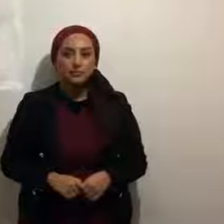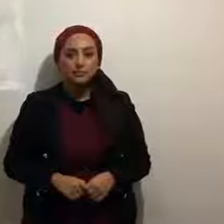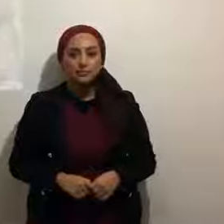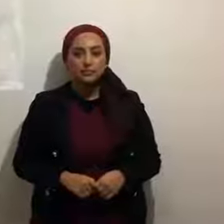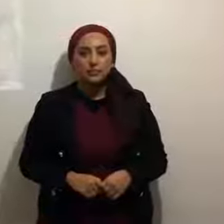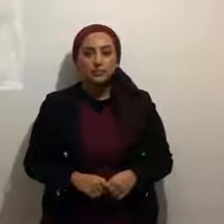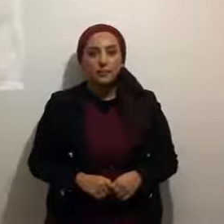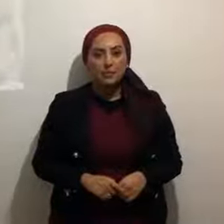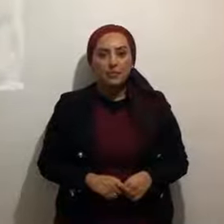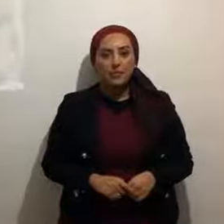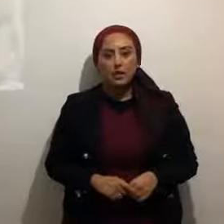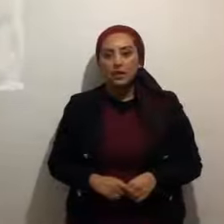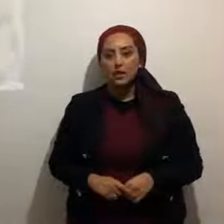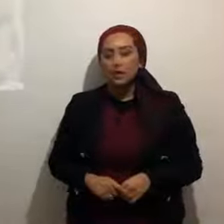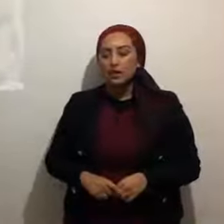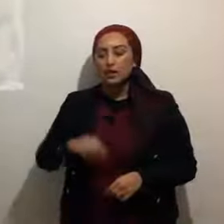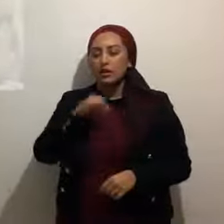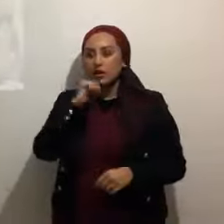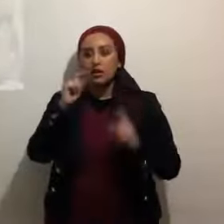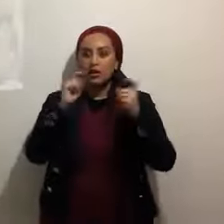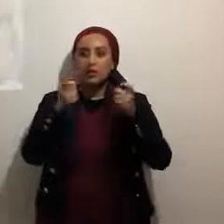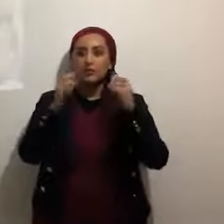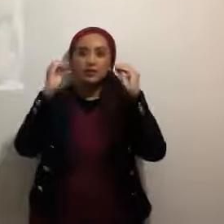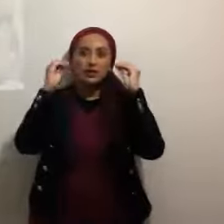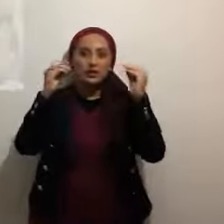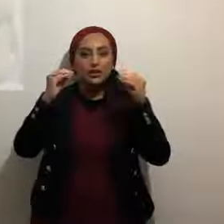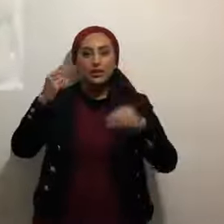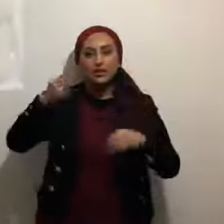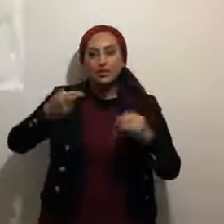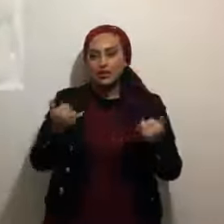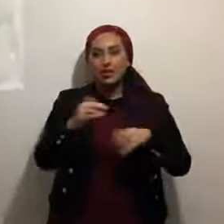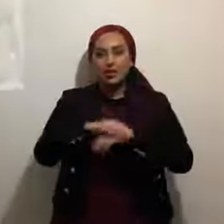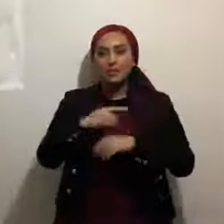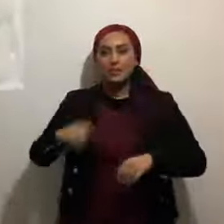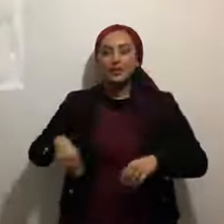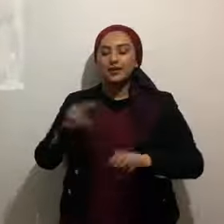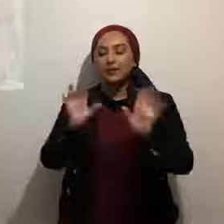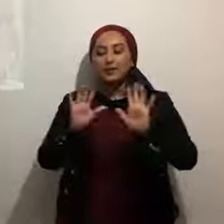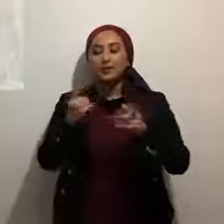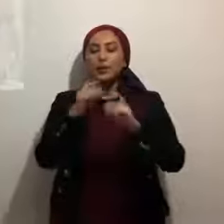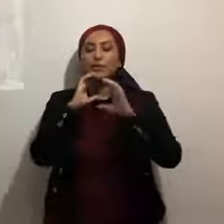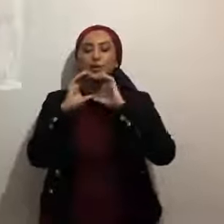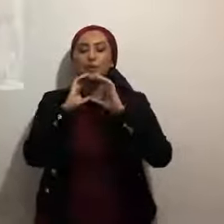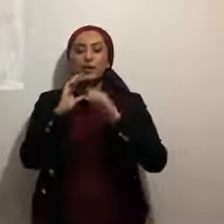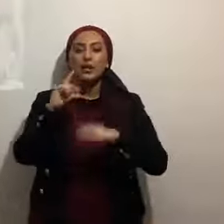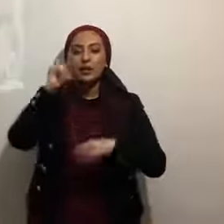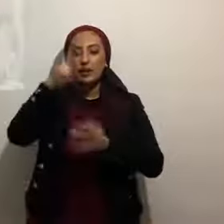No vamos a dar una clase de historia ahorita en Shabbat, pero quise comentarles esto. Ya después buscas tú la